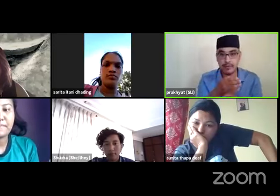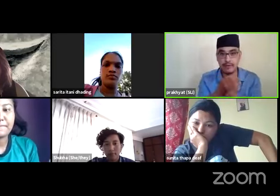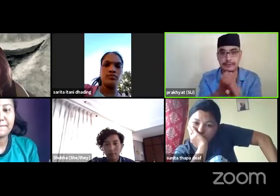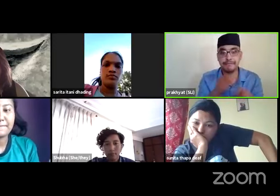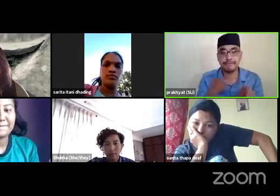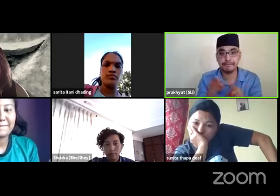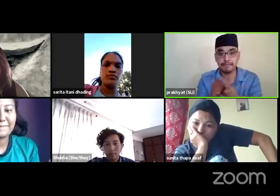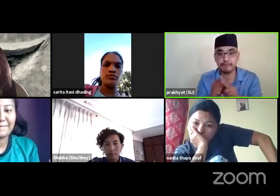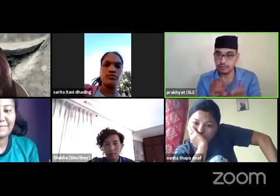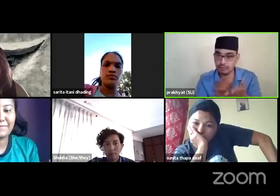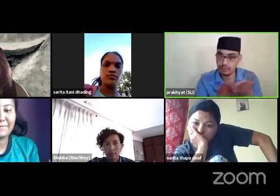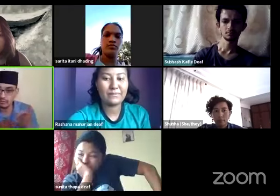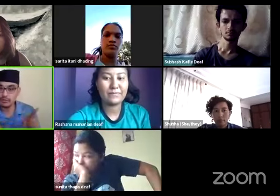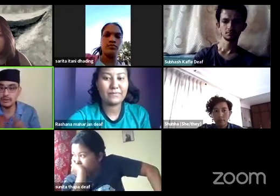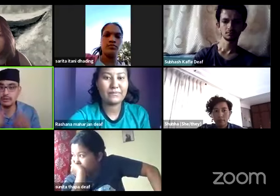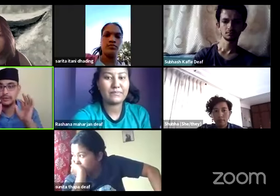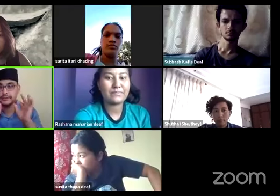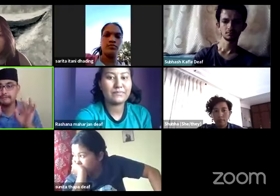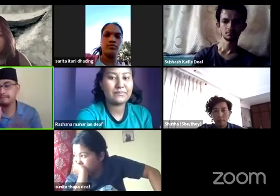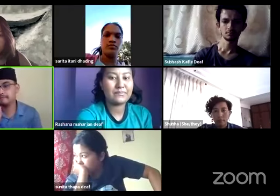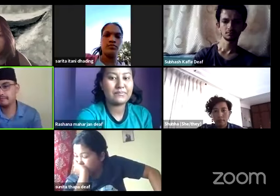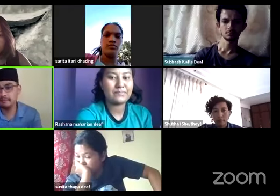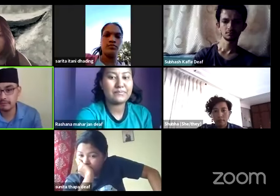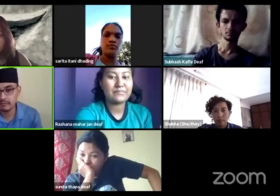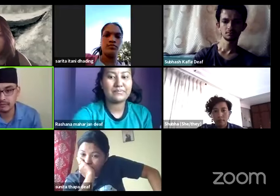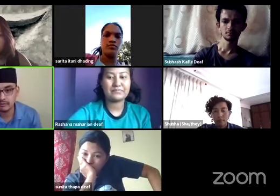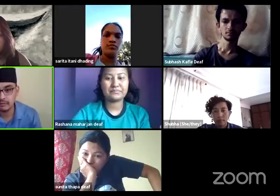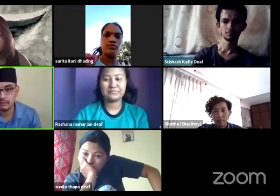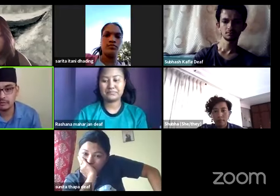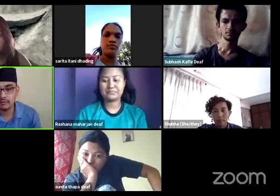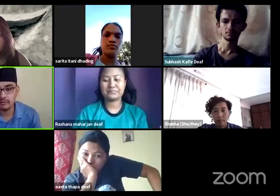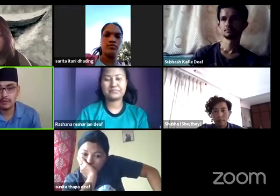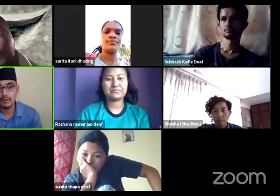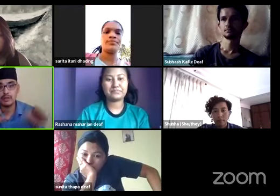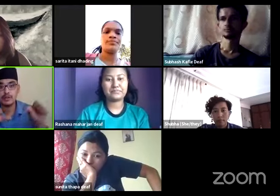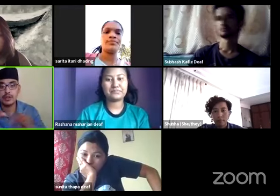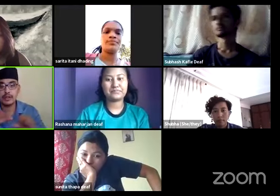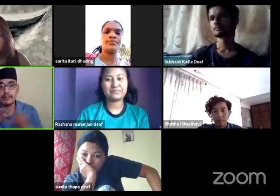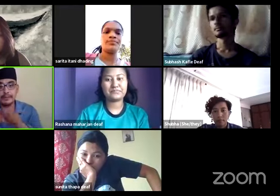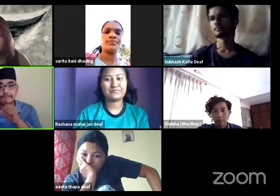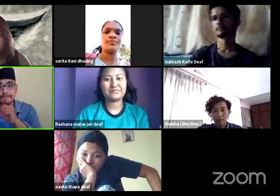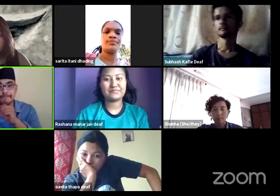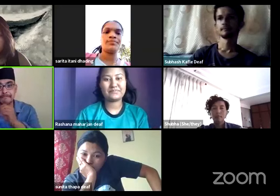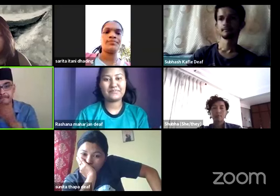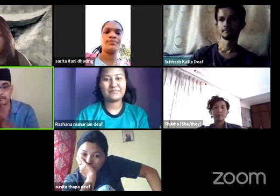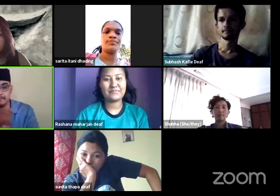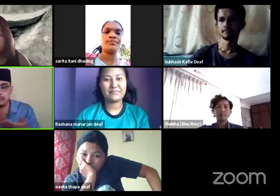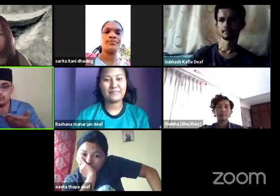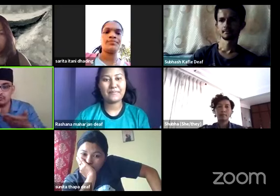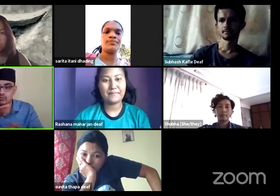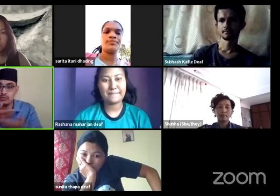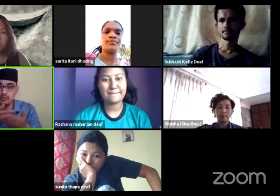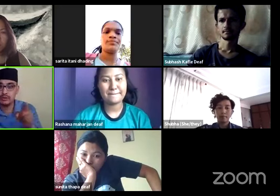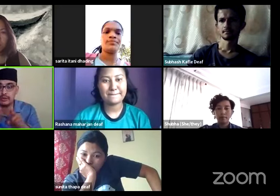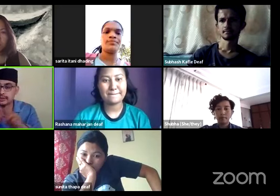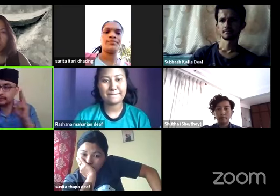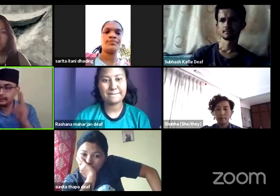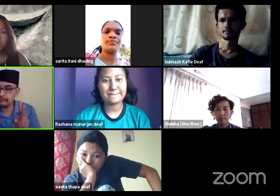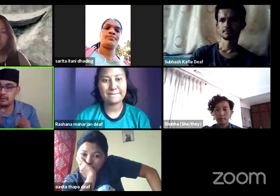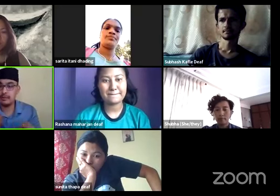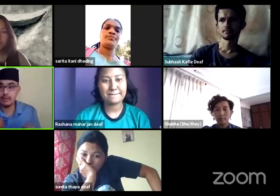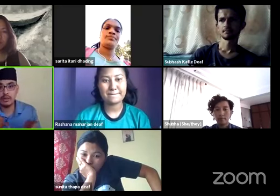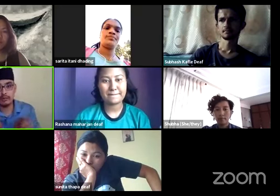रिमार्क्सहरू रिकमेन्डेसनहरू पनि ठिक छन् र जति पनि प्यानलिस्टहरूले सेयर गर्नुभयो इस्युजहरू त्यो नै हो सबै कुरा र म आफैले